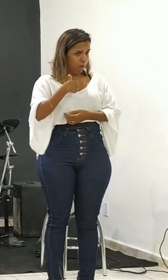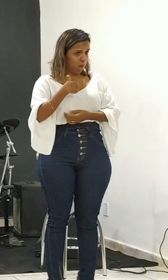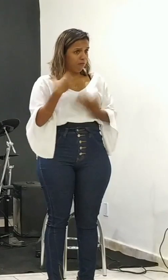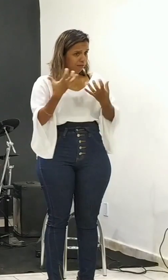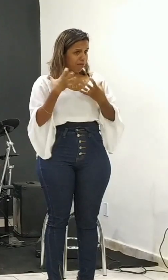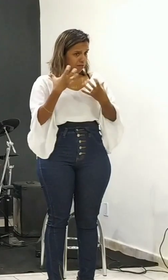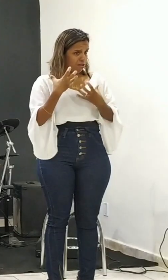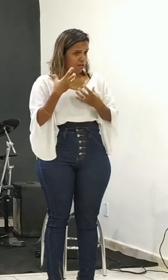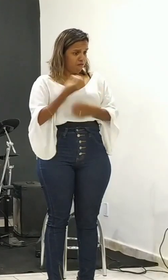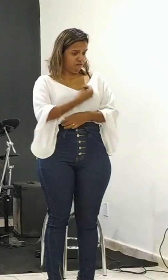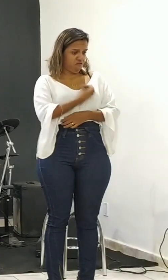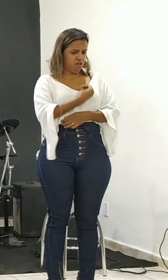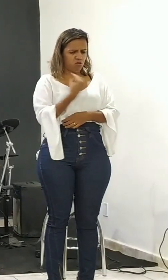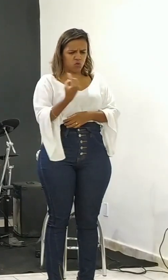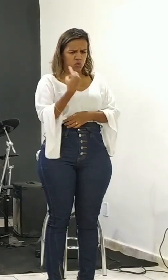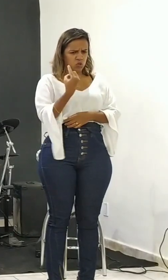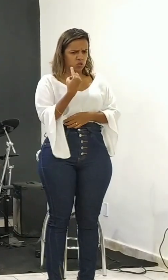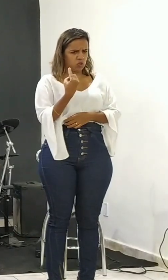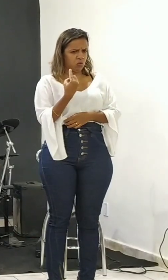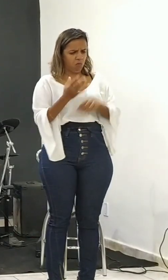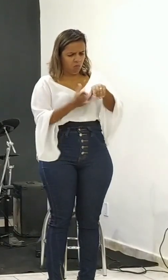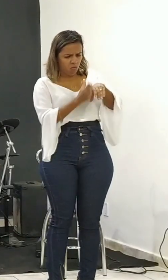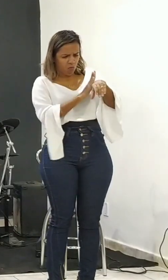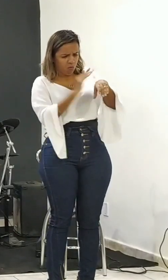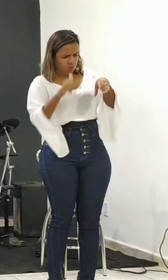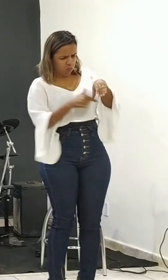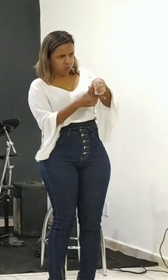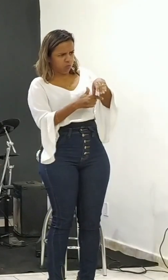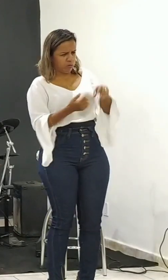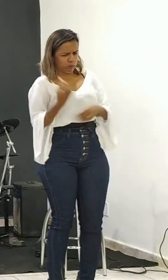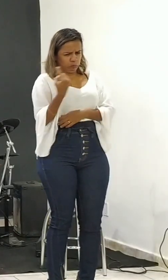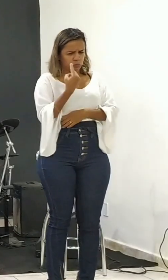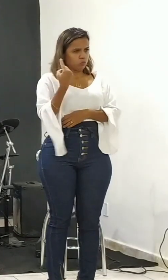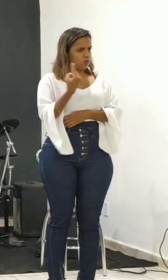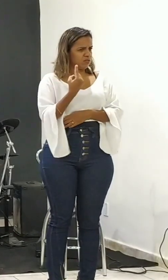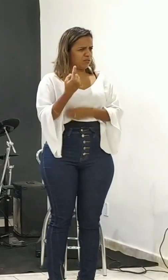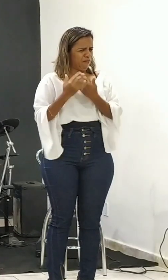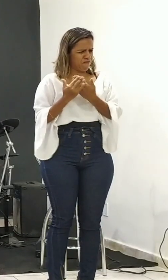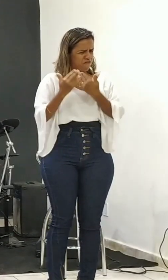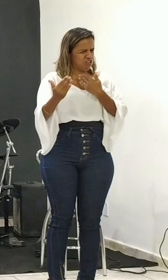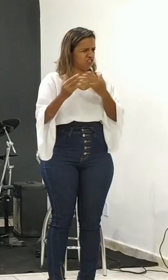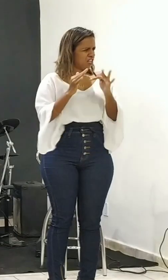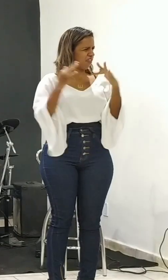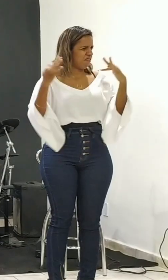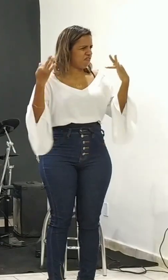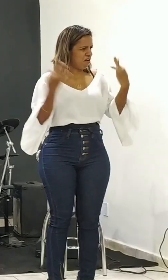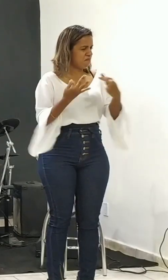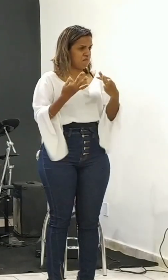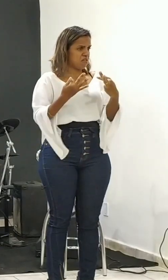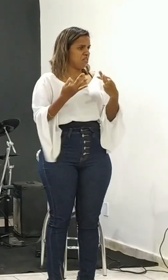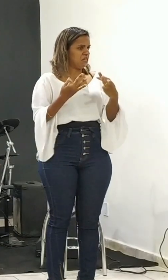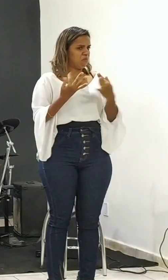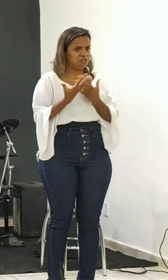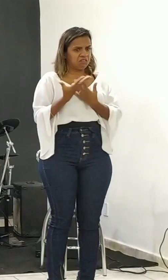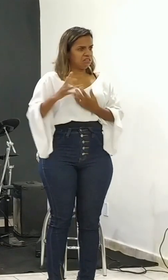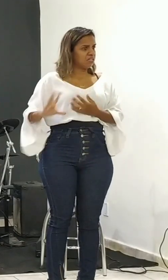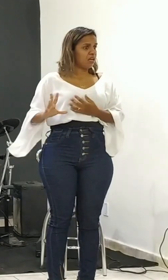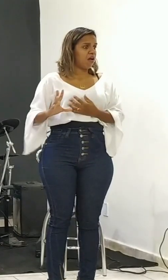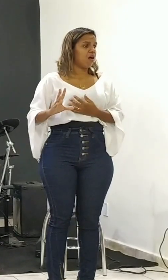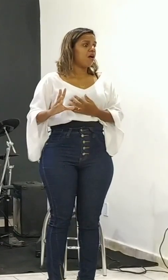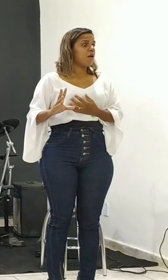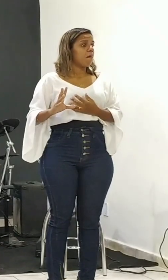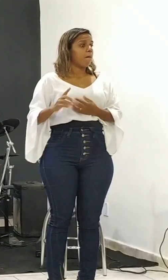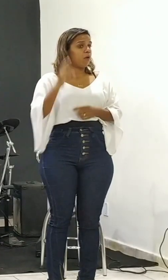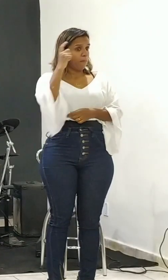isso. Queria me esconder na caverna, queria me isolar de todo mundo, queria viver lá na selva amazônica, né?